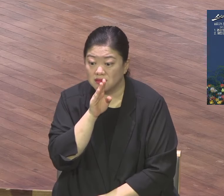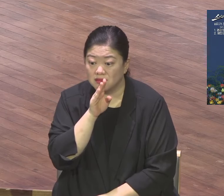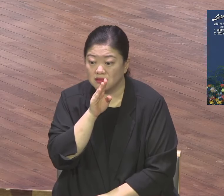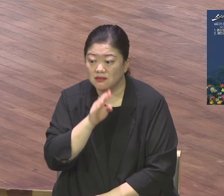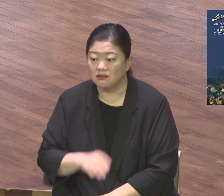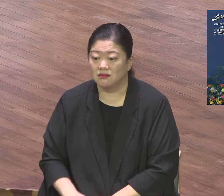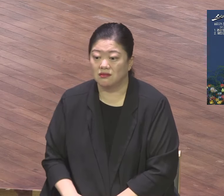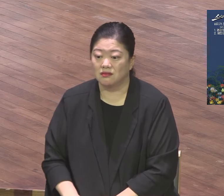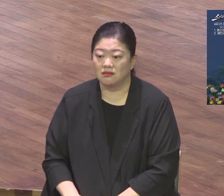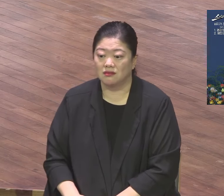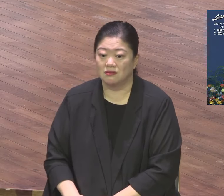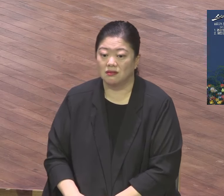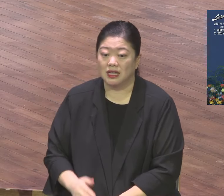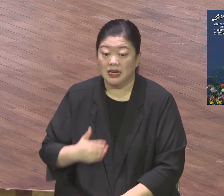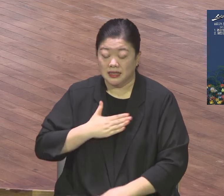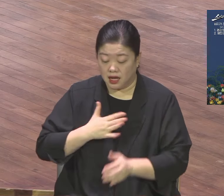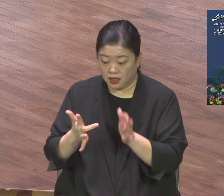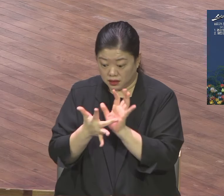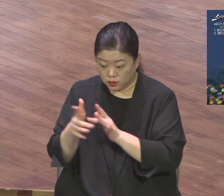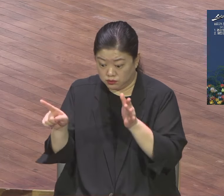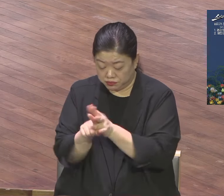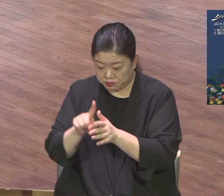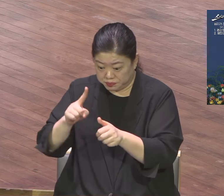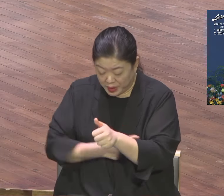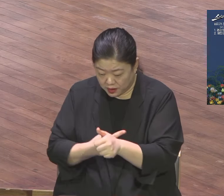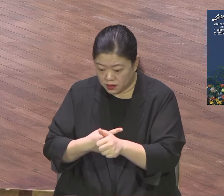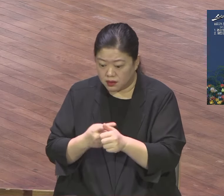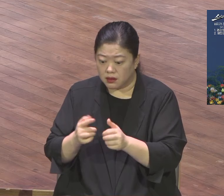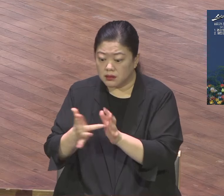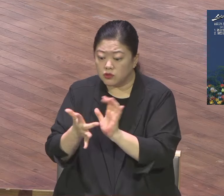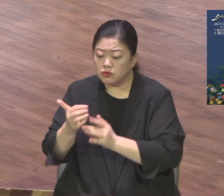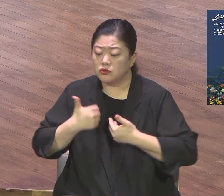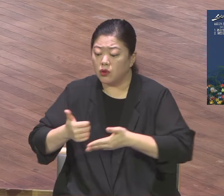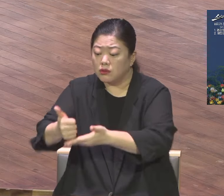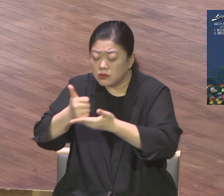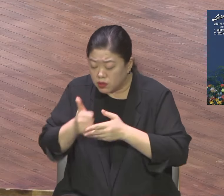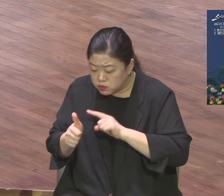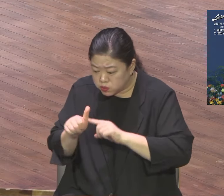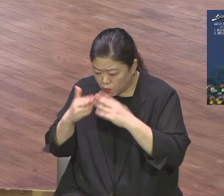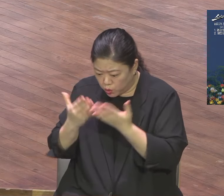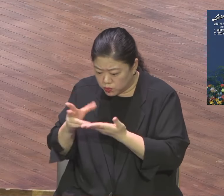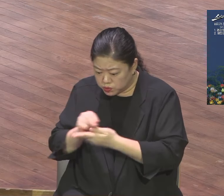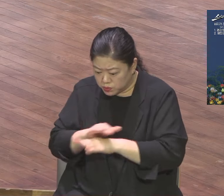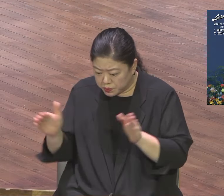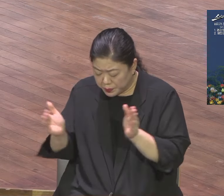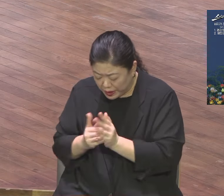천국이 우선 내가 내게 주겠다. 그리스도는 모든 문제 해결자라니까요. 그래서